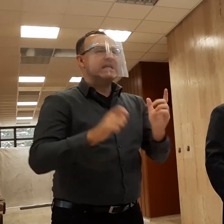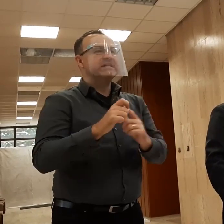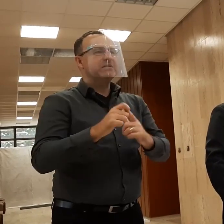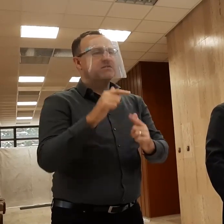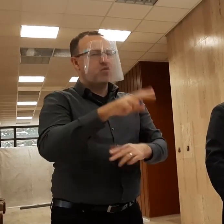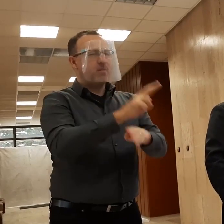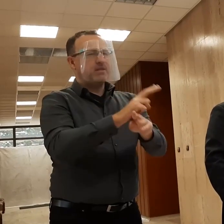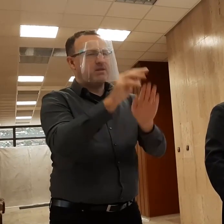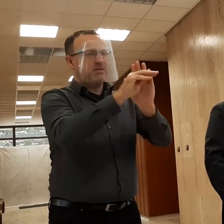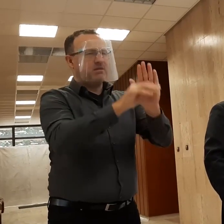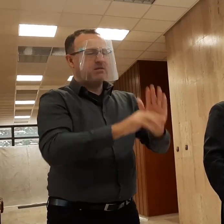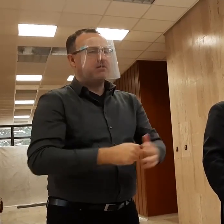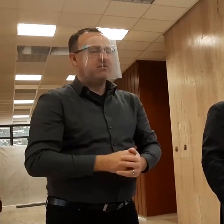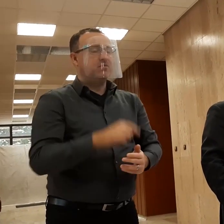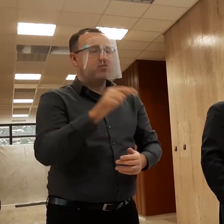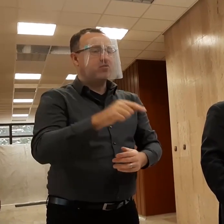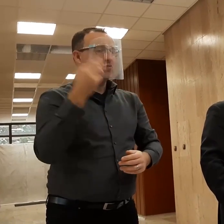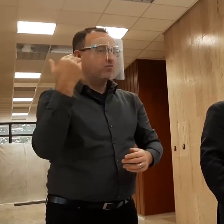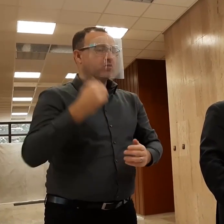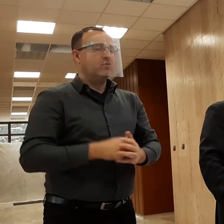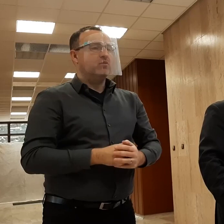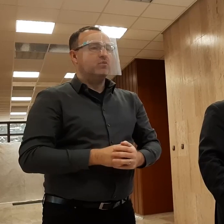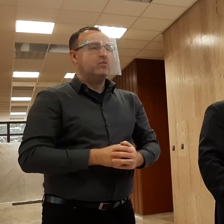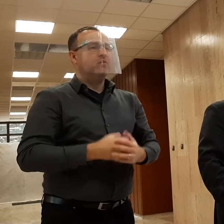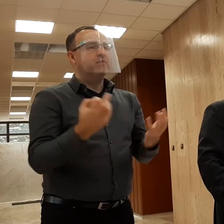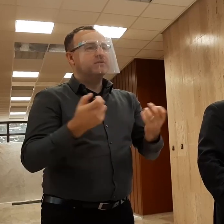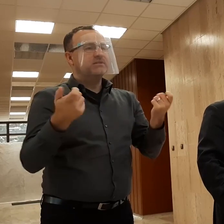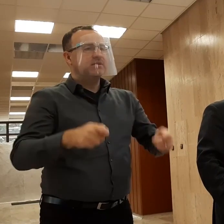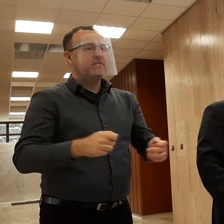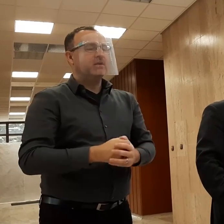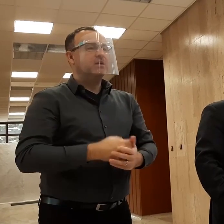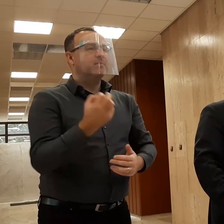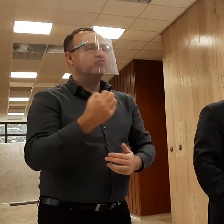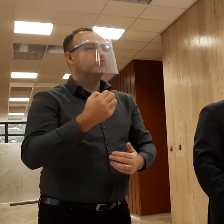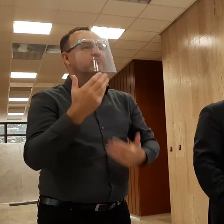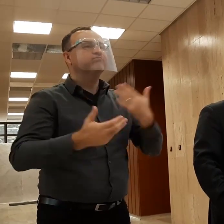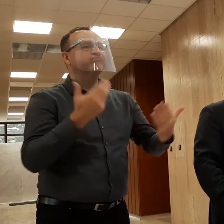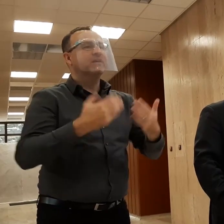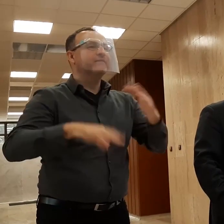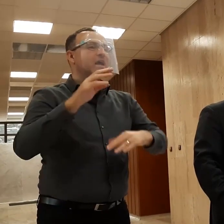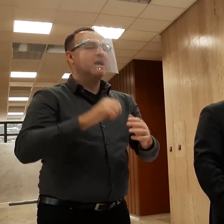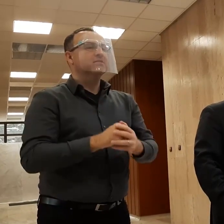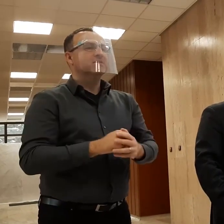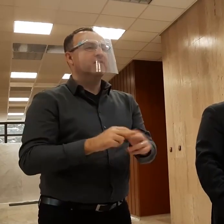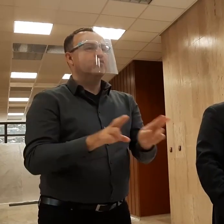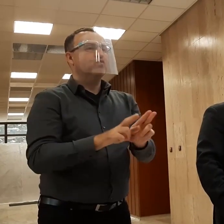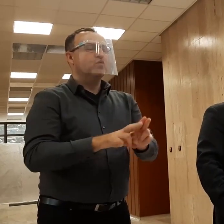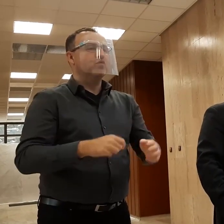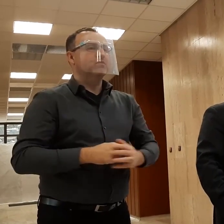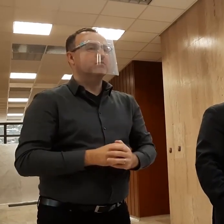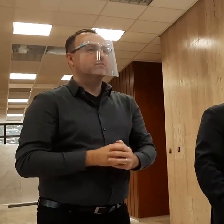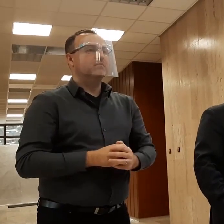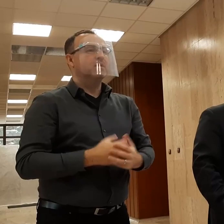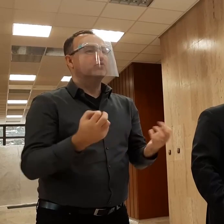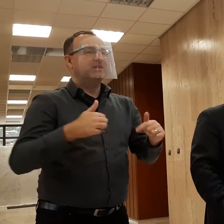Takže toto bol vlastne nejaký záver, prečo sa aj nerokovalo o tom viac v útorok a prečo